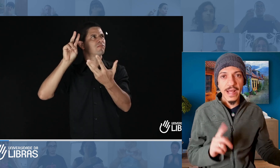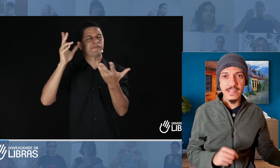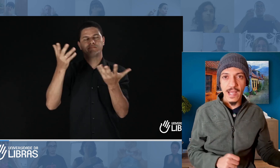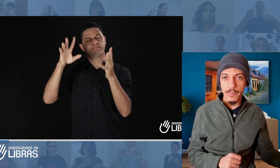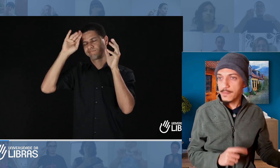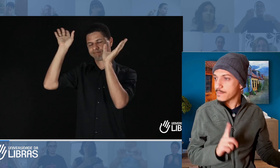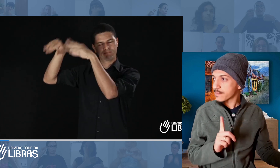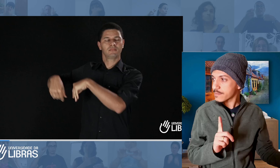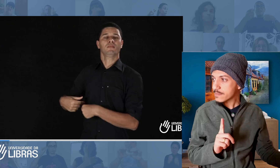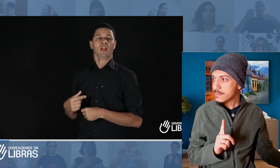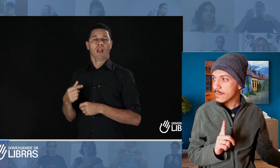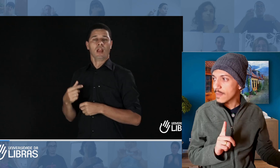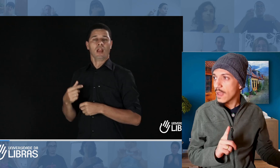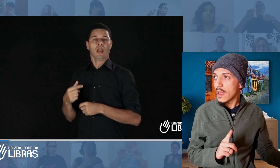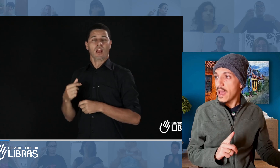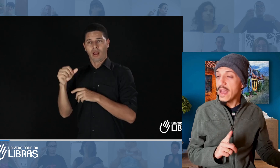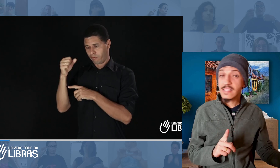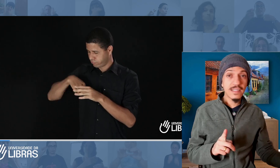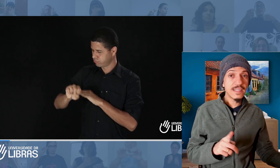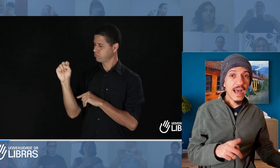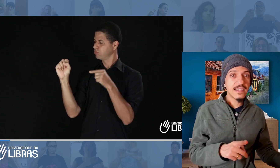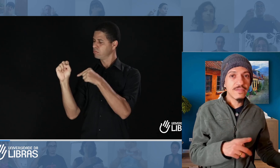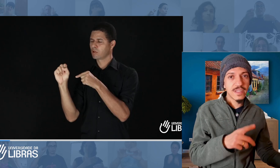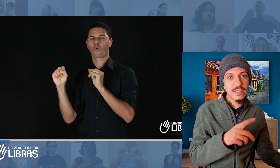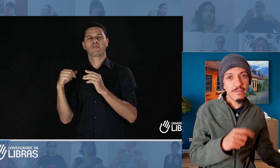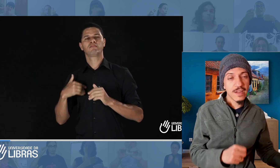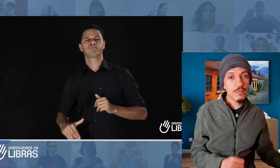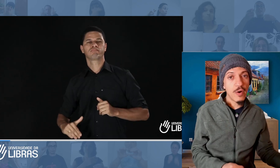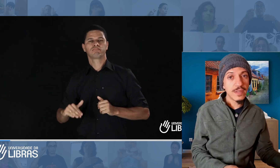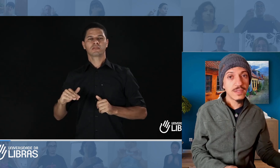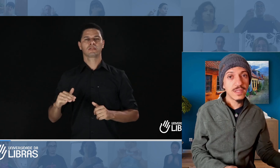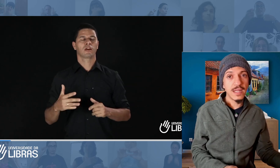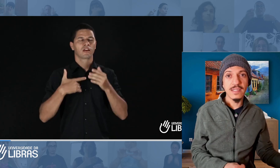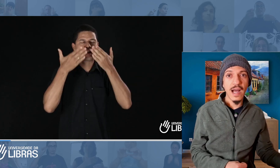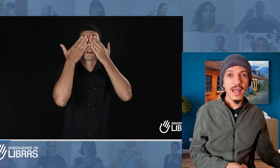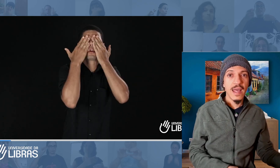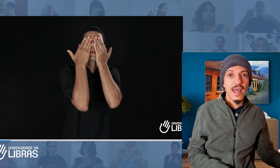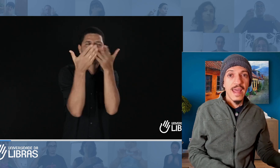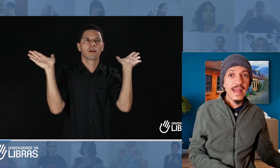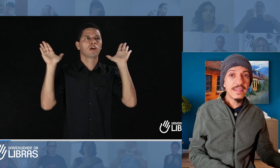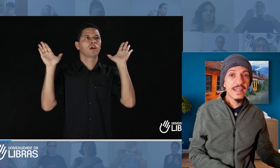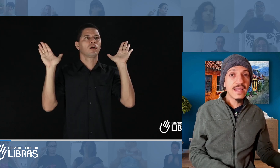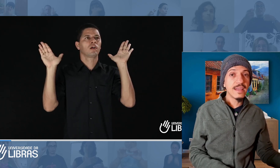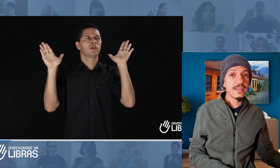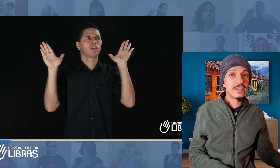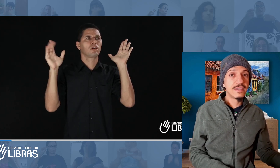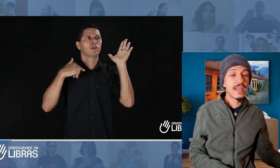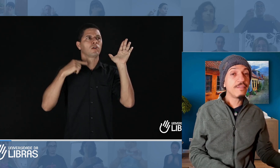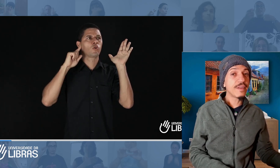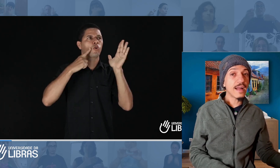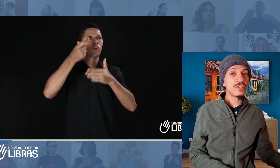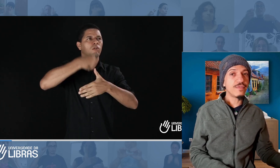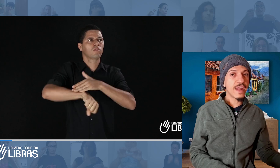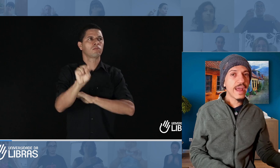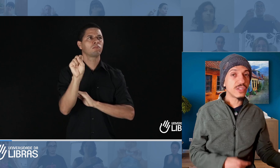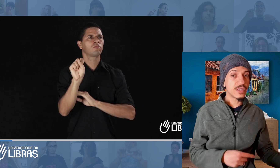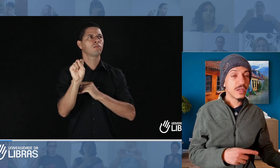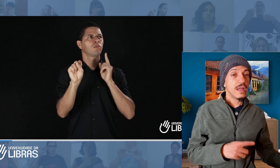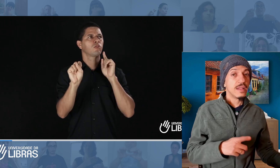exemplo, esses sinais que você está vendo aqui o Maurício sinalizar, eles têm significados diferentes